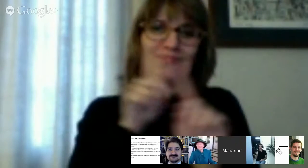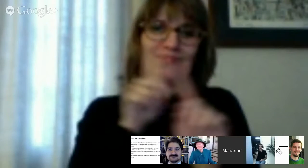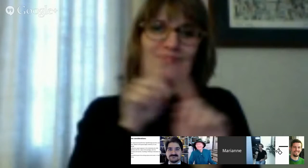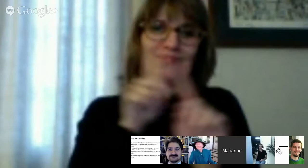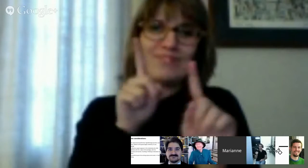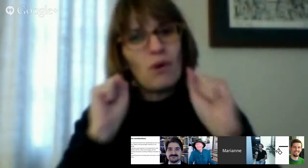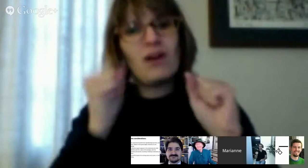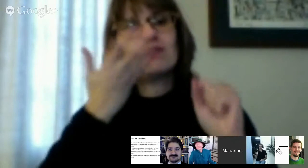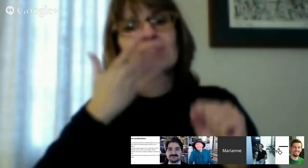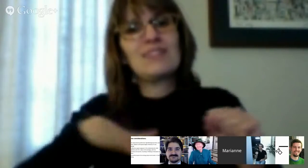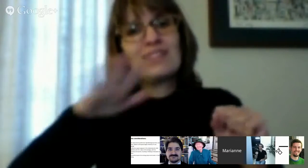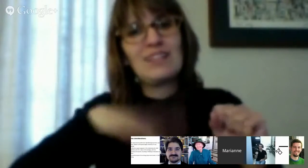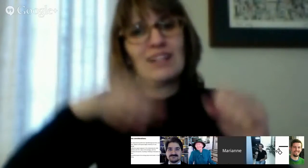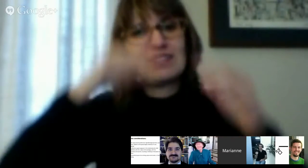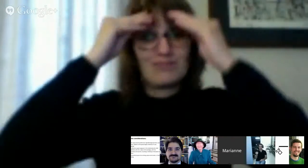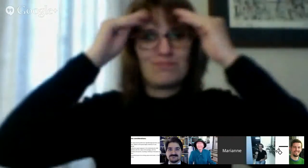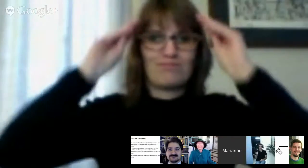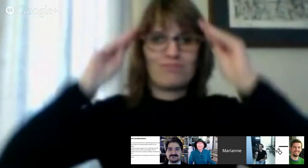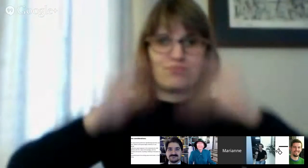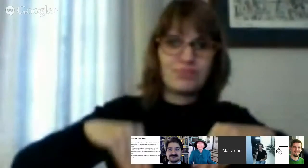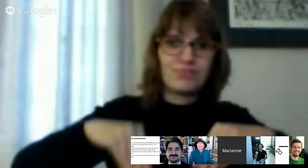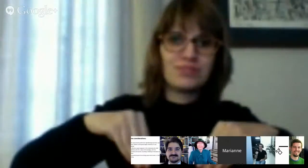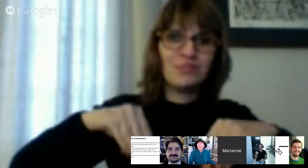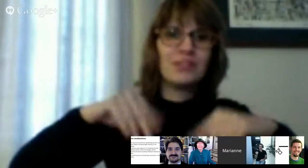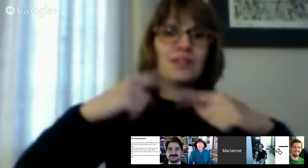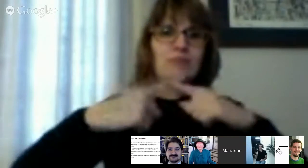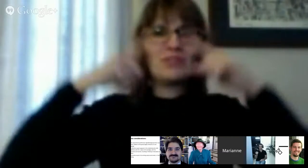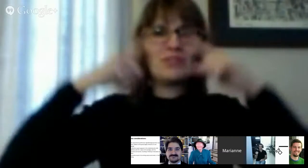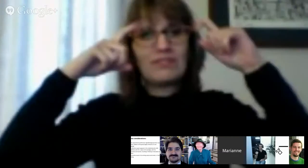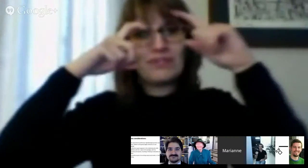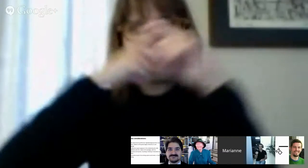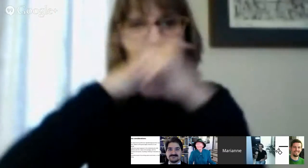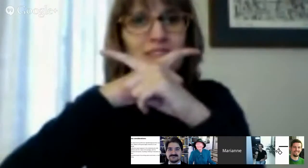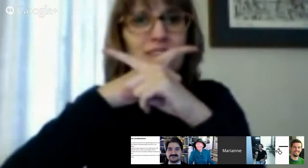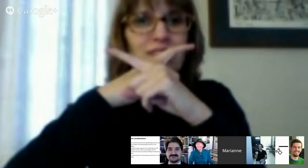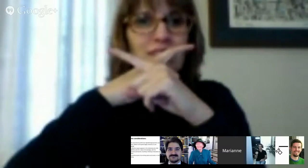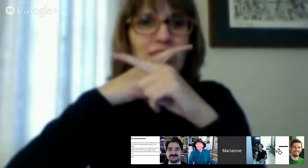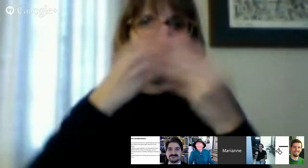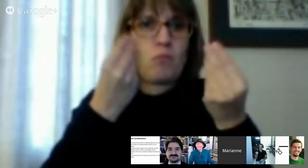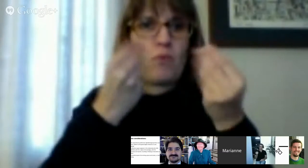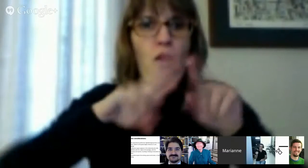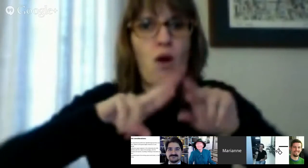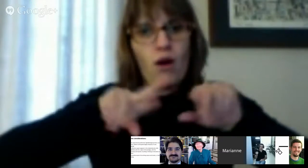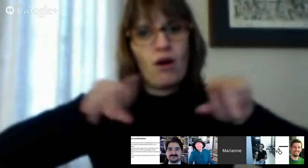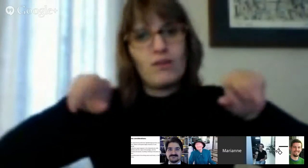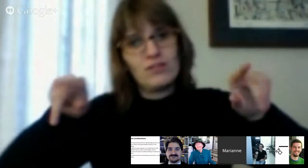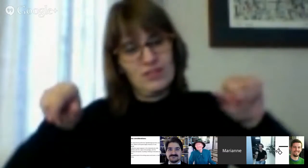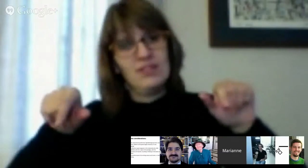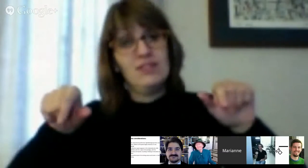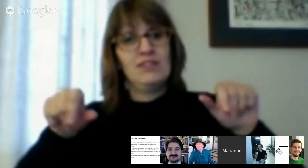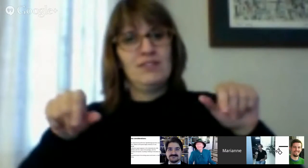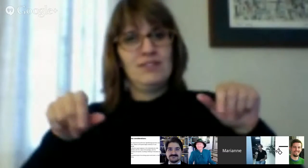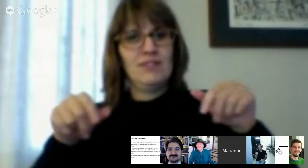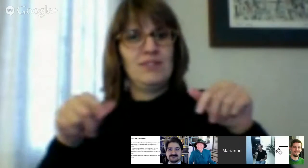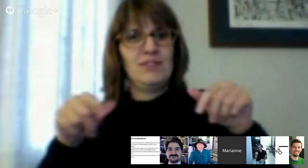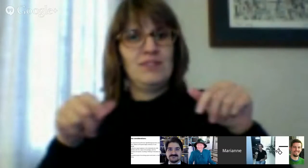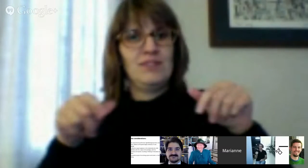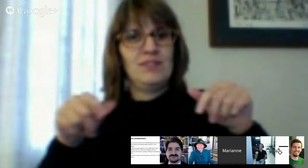impostas diretamente ao sign-wide. Então, pode acontecer onde as crianças, elas tenham mais